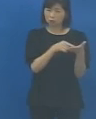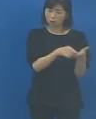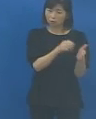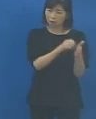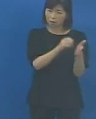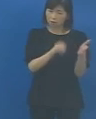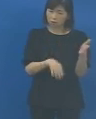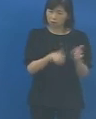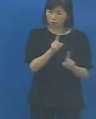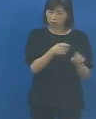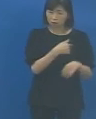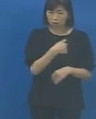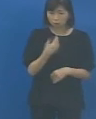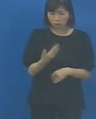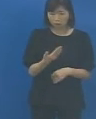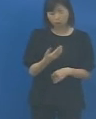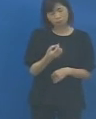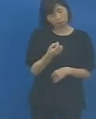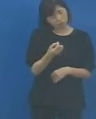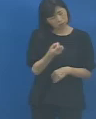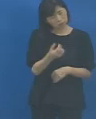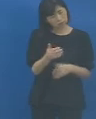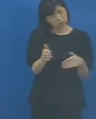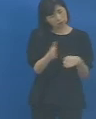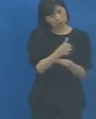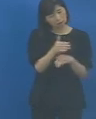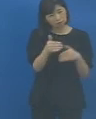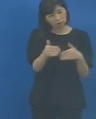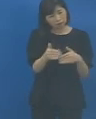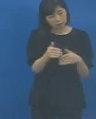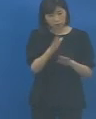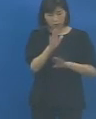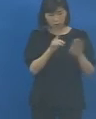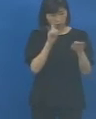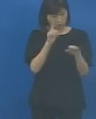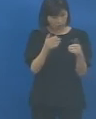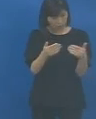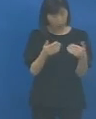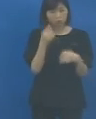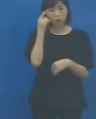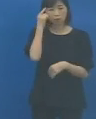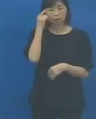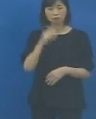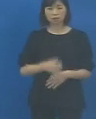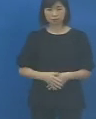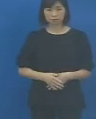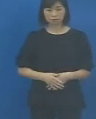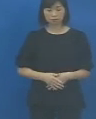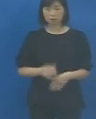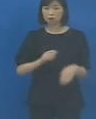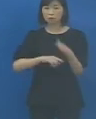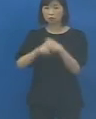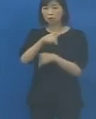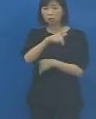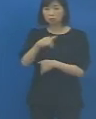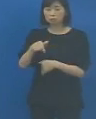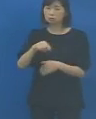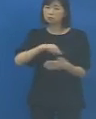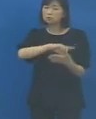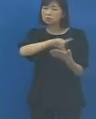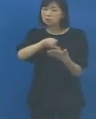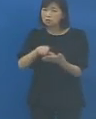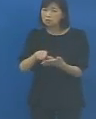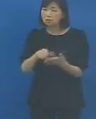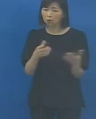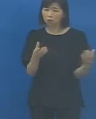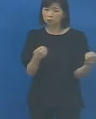残念ながら様子を見なければいけなくなったのではないかなと思っています。また東部地域で同じようなことが考えられるのかどうかで